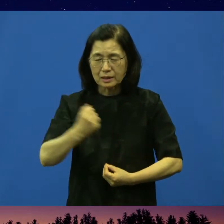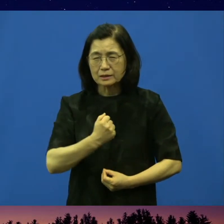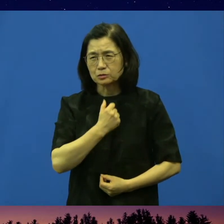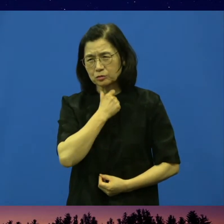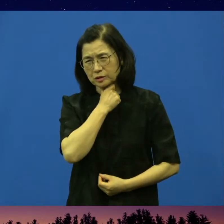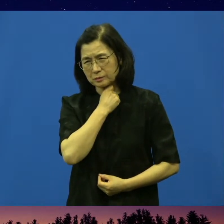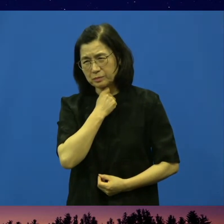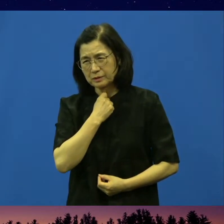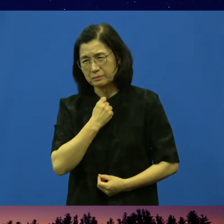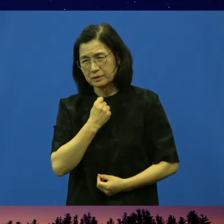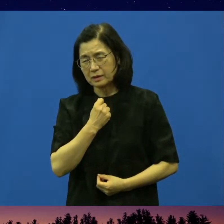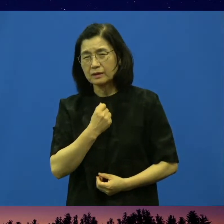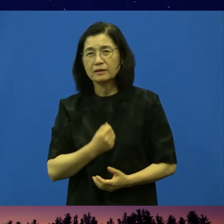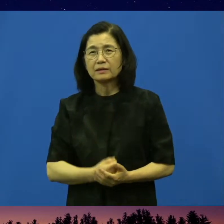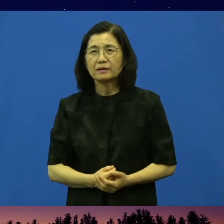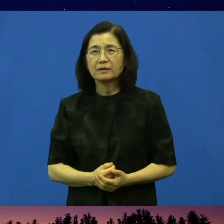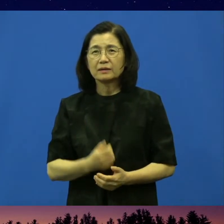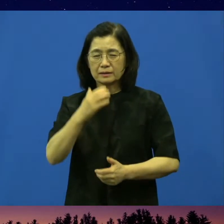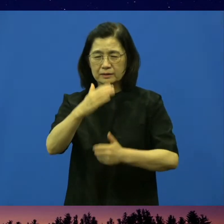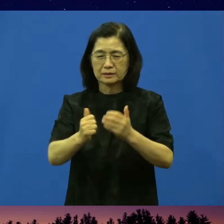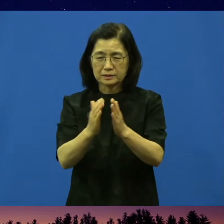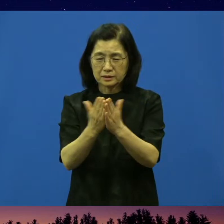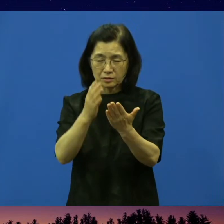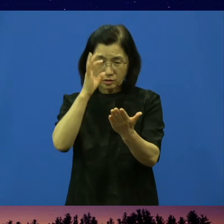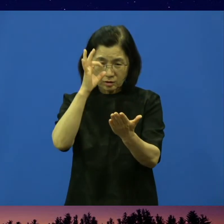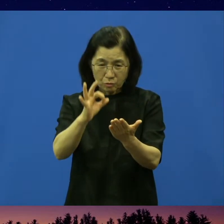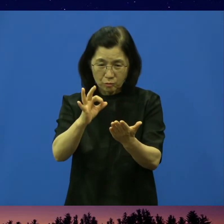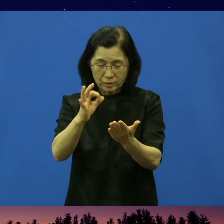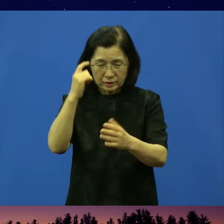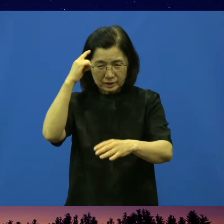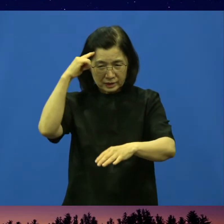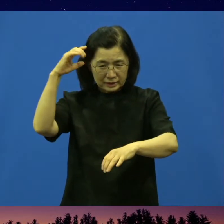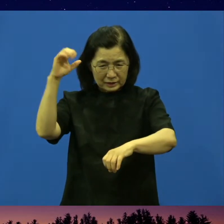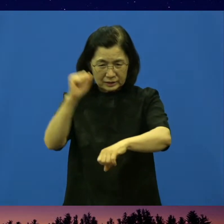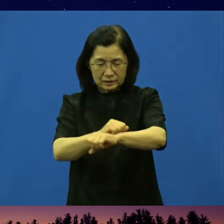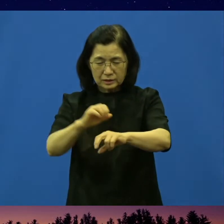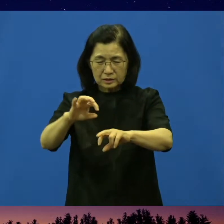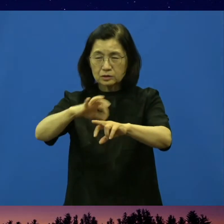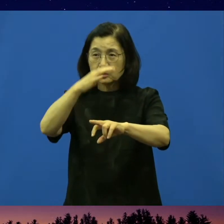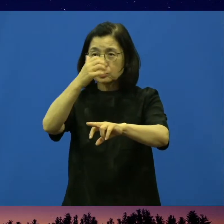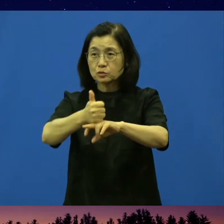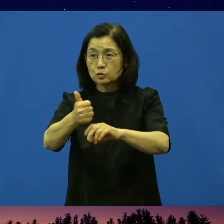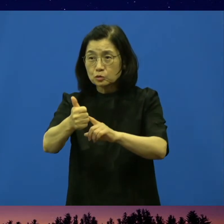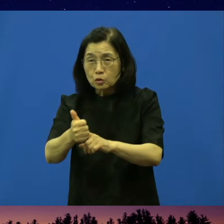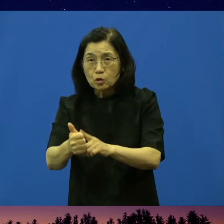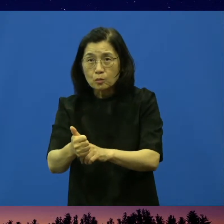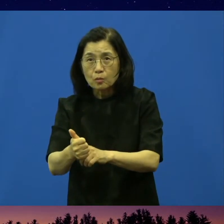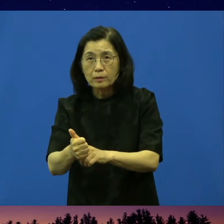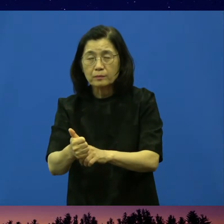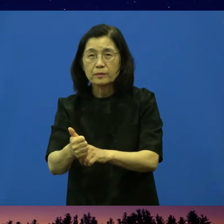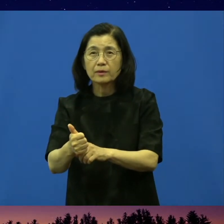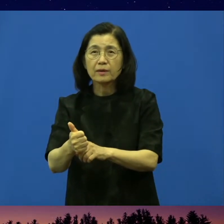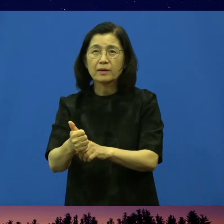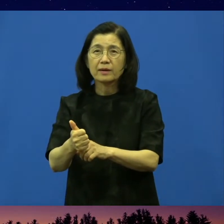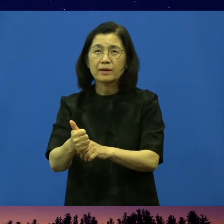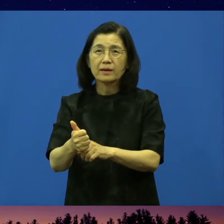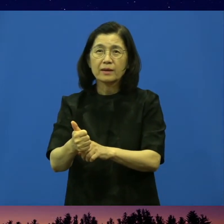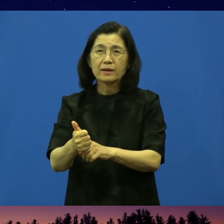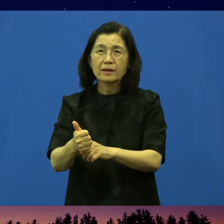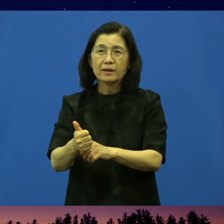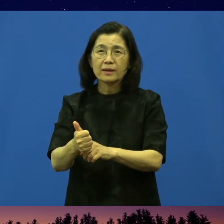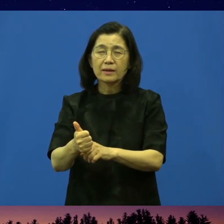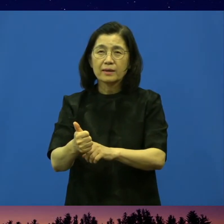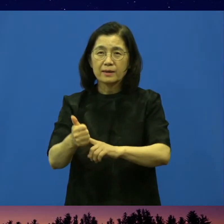여러분, 성경을 보면 자주 목격하는 솔로몬의 예도 마찬가지. 그가 나라를 안정을 위해서 주변의 나라들과 이방의 나라가